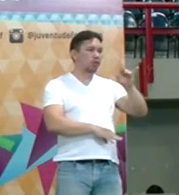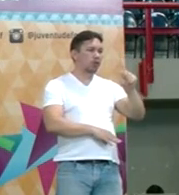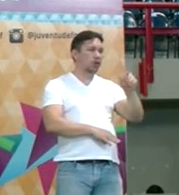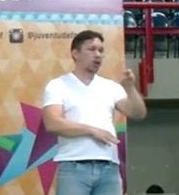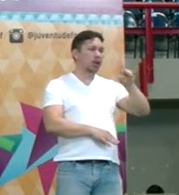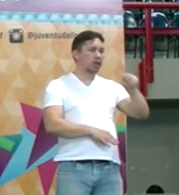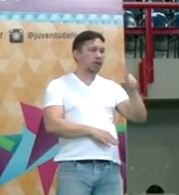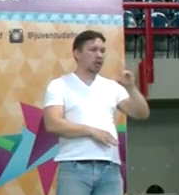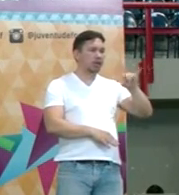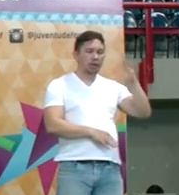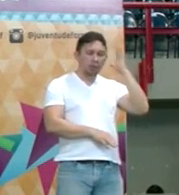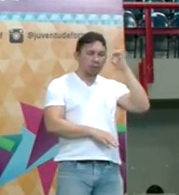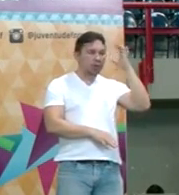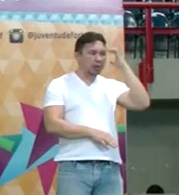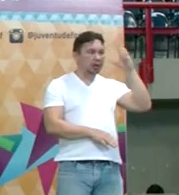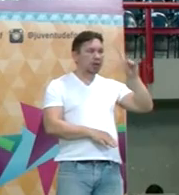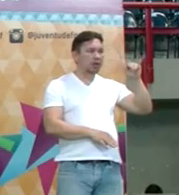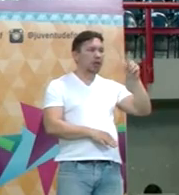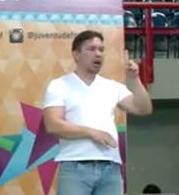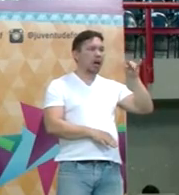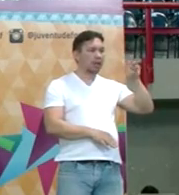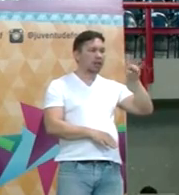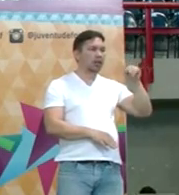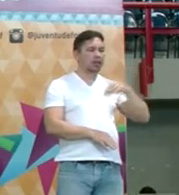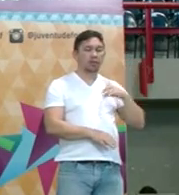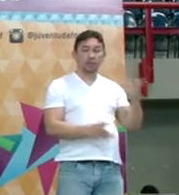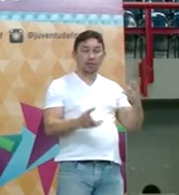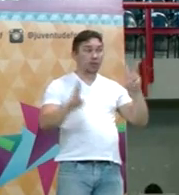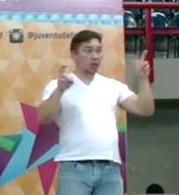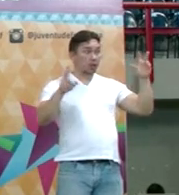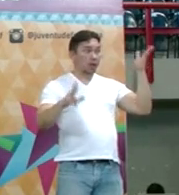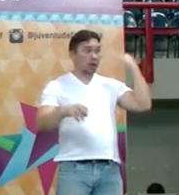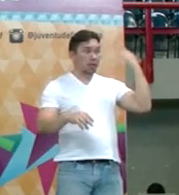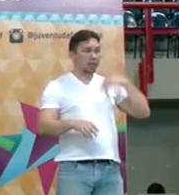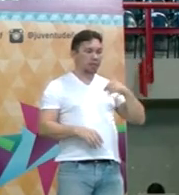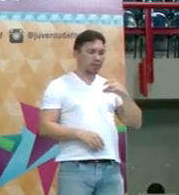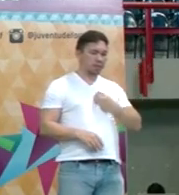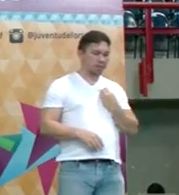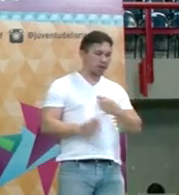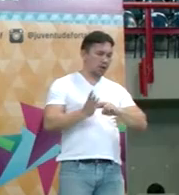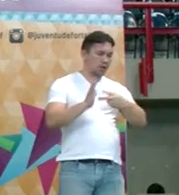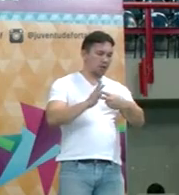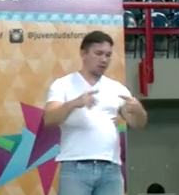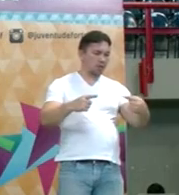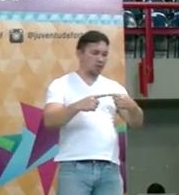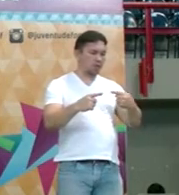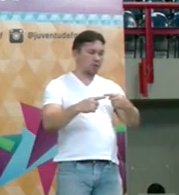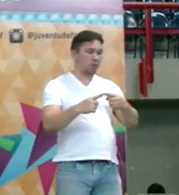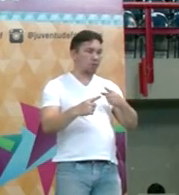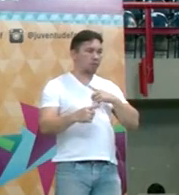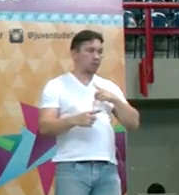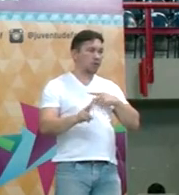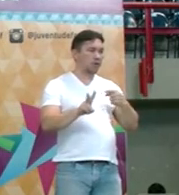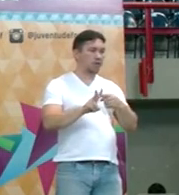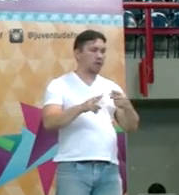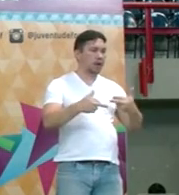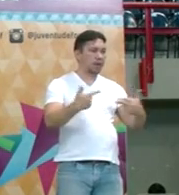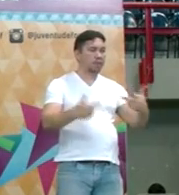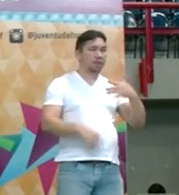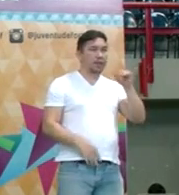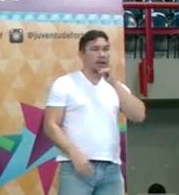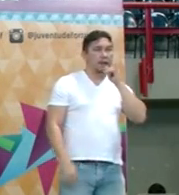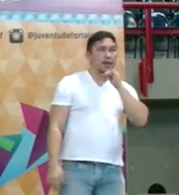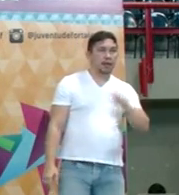para significar cotidiano. E dia a dia sem hífen, antigamente, era para significar advérbio. Se eu